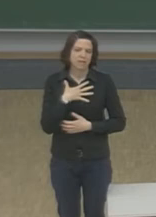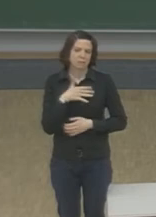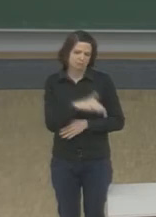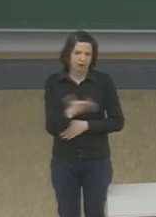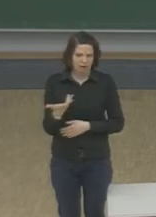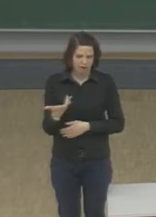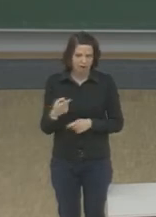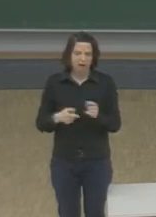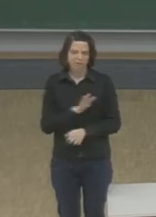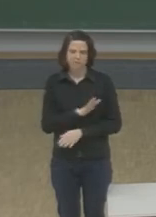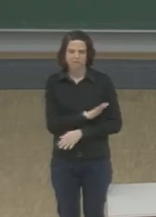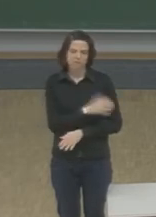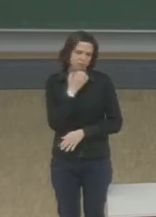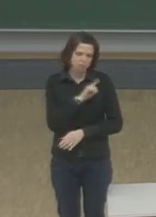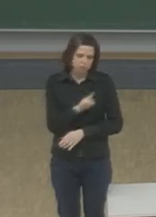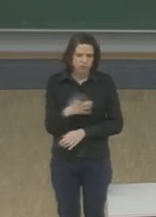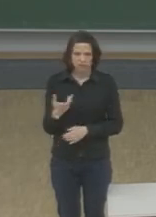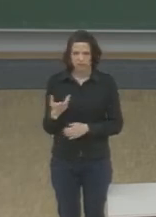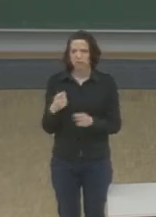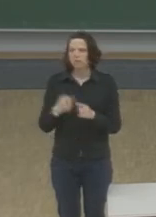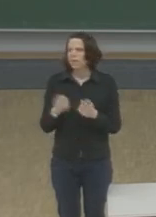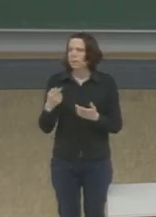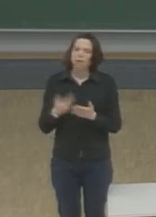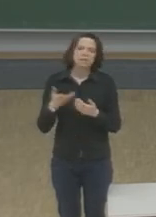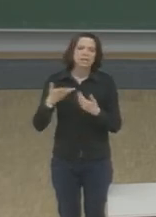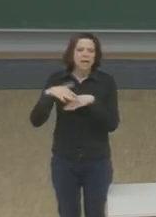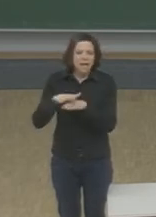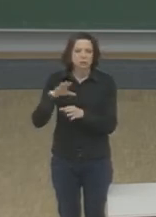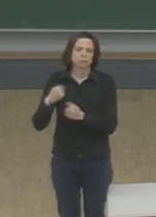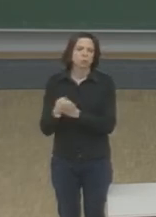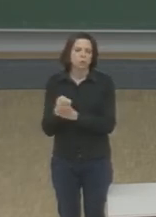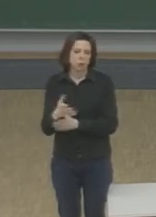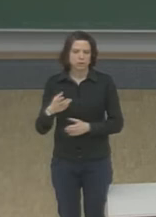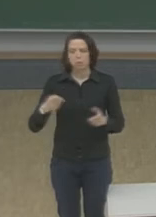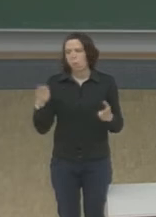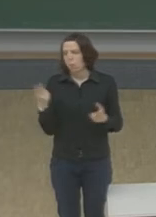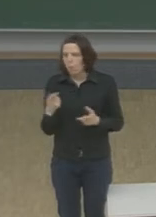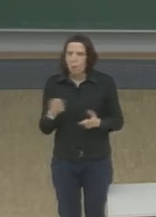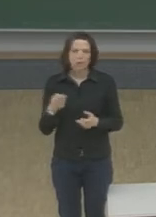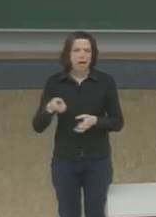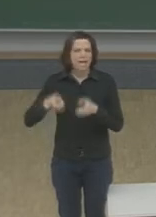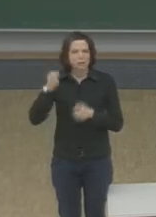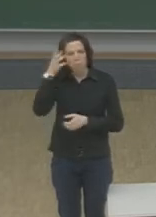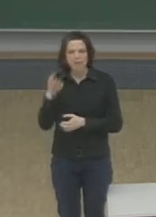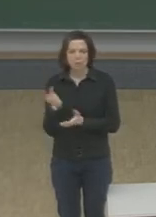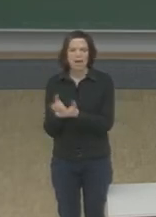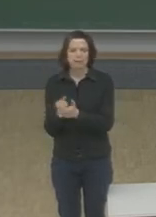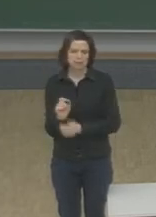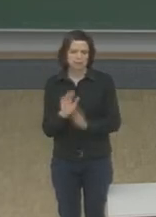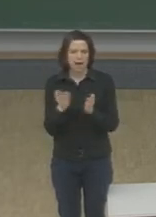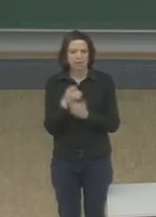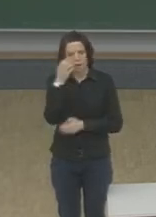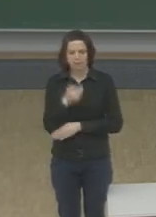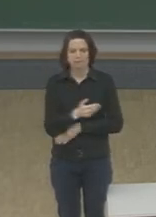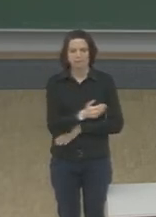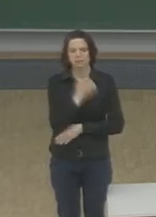Seite gelegt und durch Erziehung, Enkulturation oder Sozialisation zu ersetzen versucht, sind dann aber irgendwie doch immer wieder